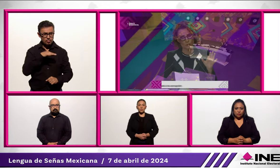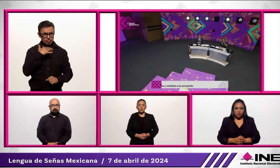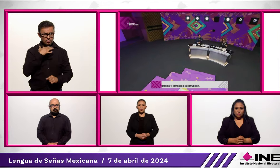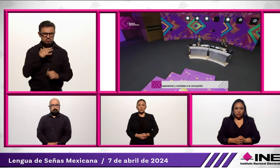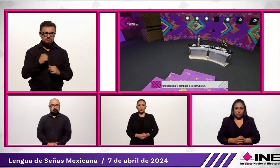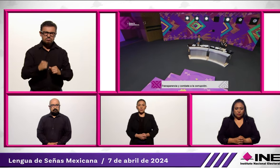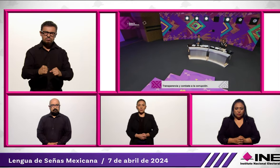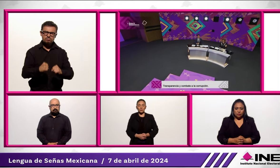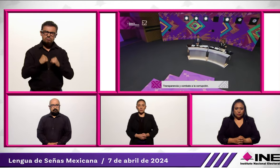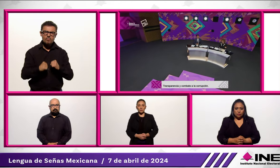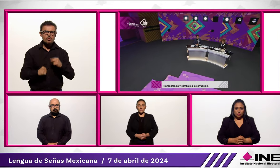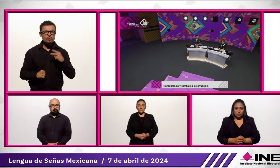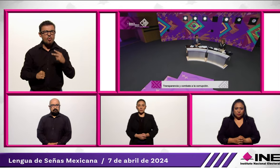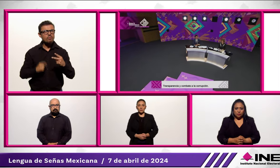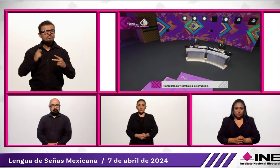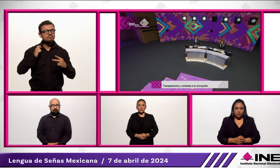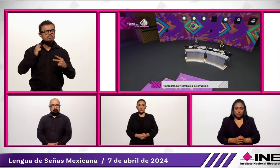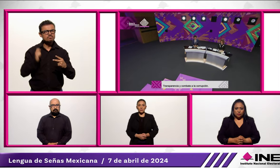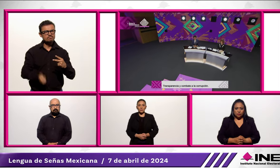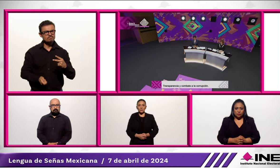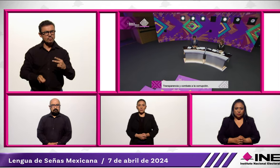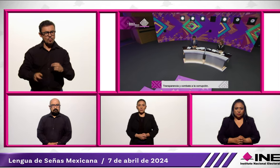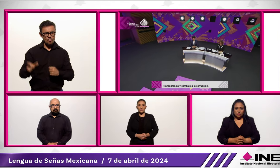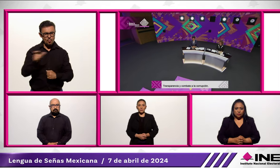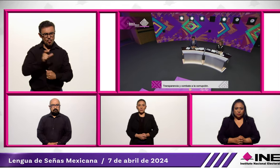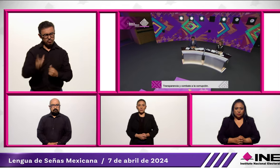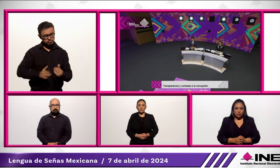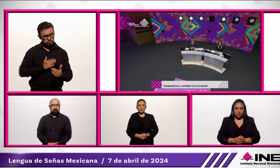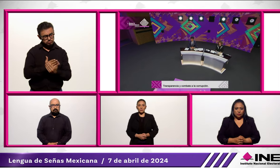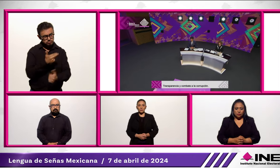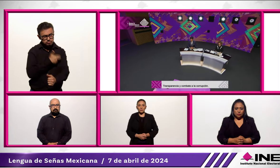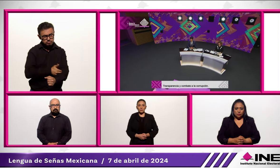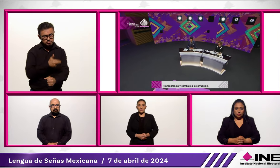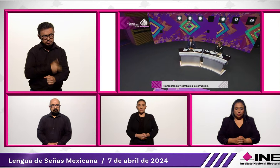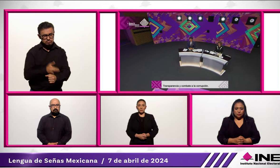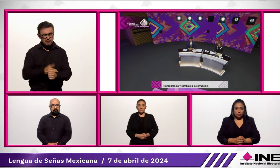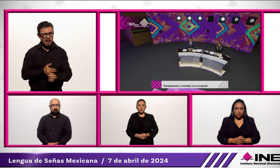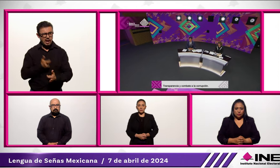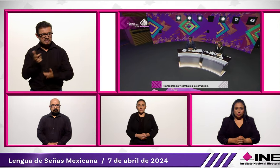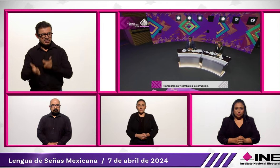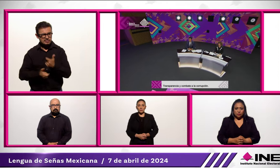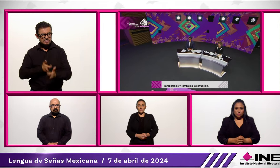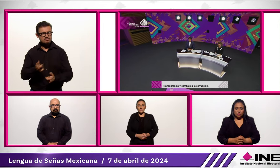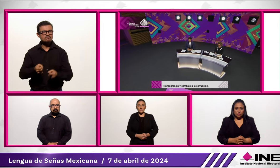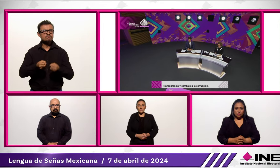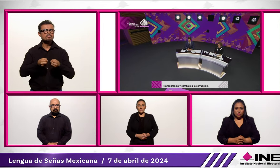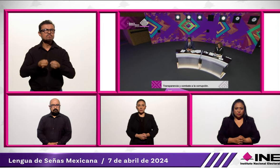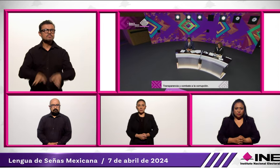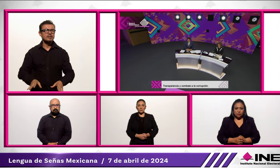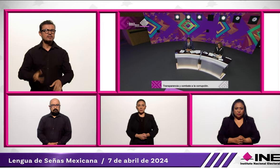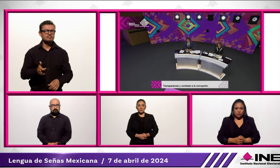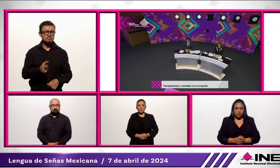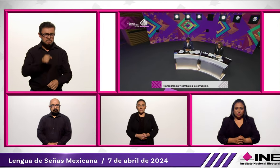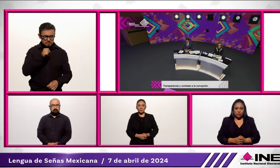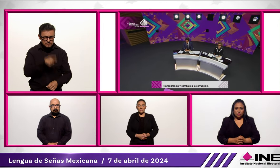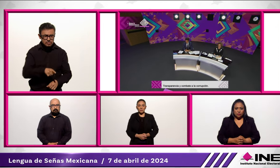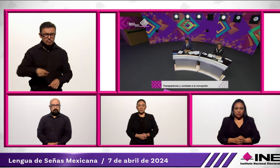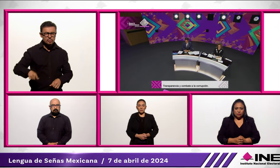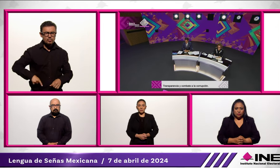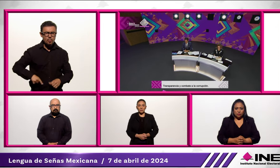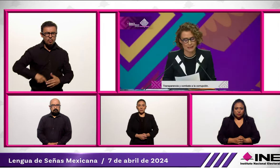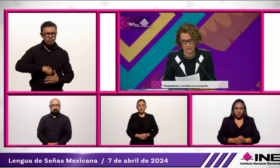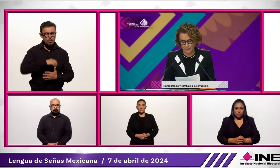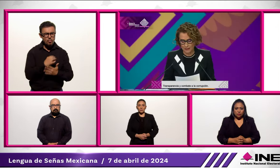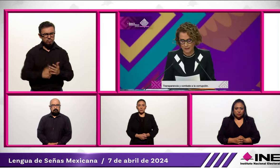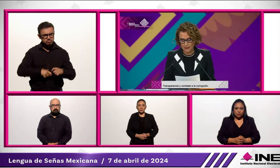despojo a los ciudadanos en cada trámite o la de la apropiación indebida de los recursos públicos en contrataciones y obras, no se ha